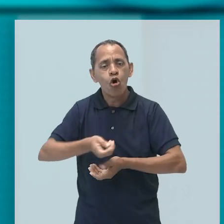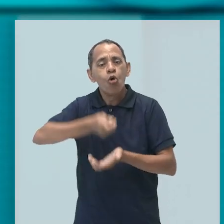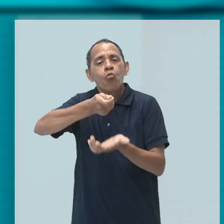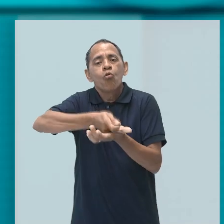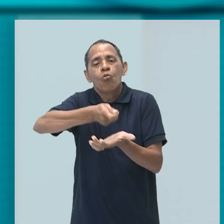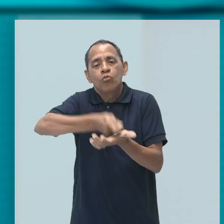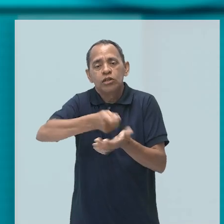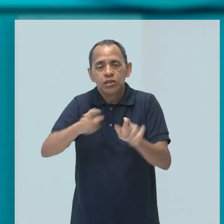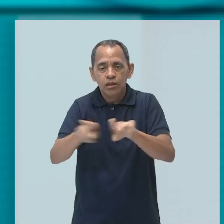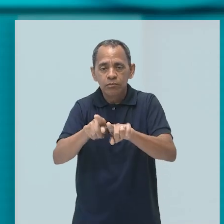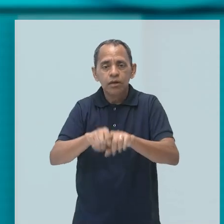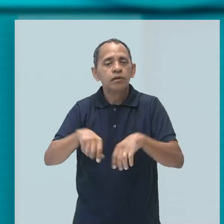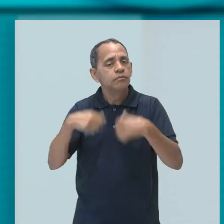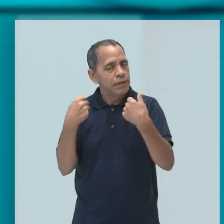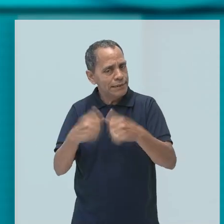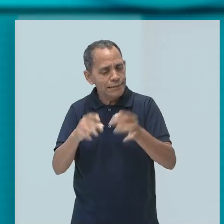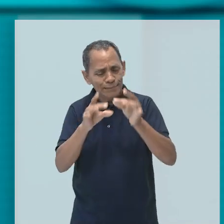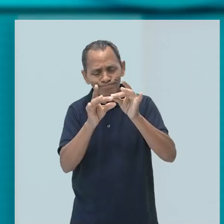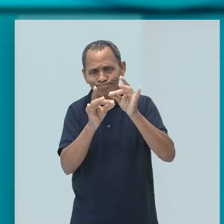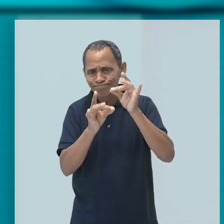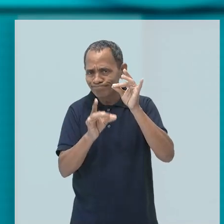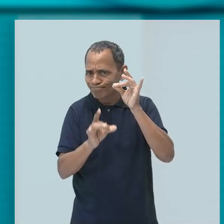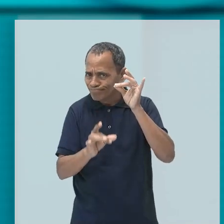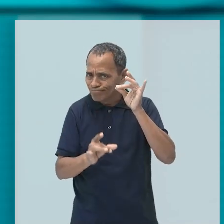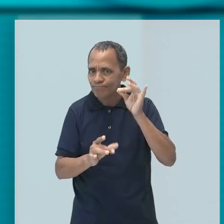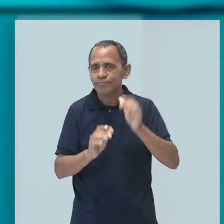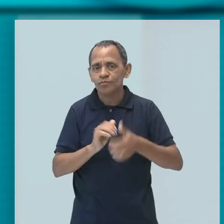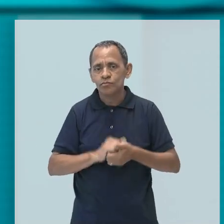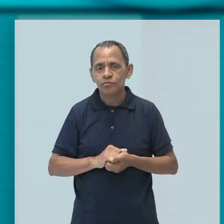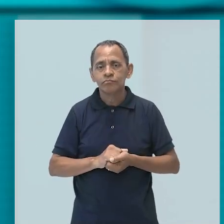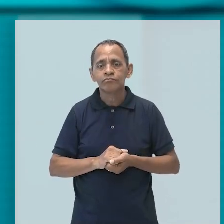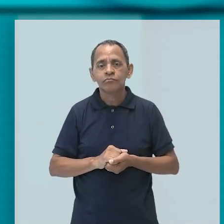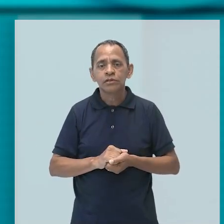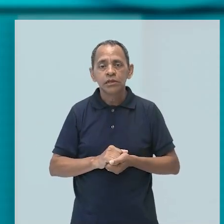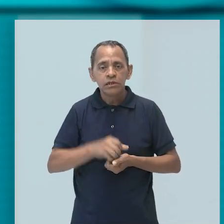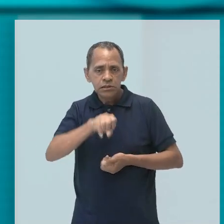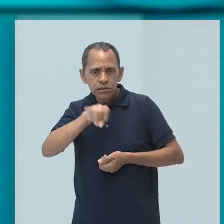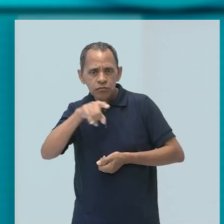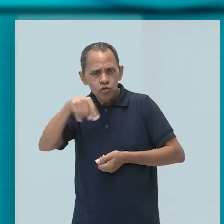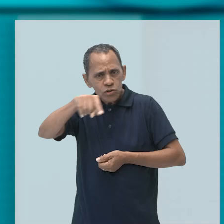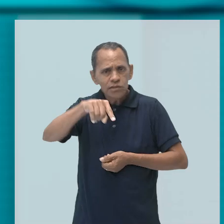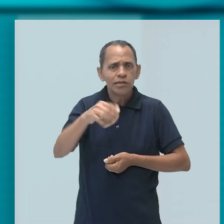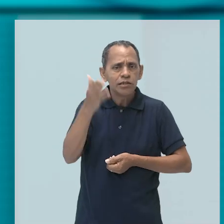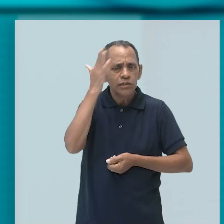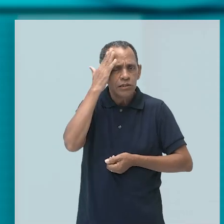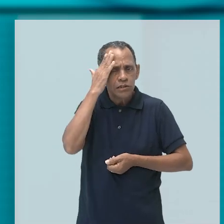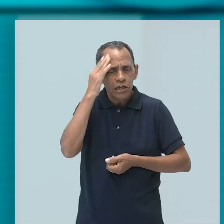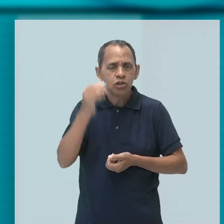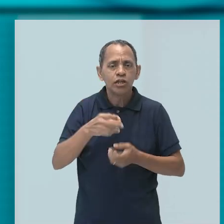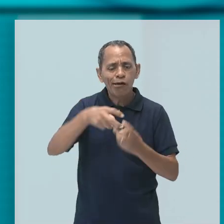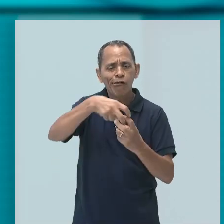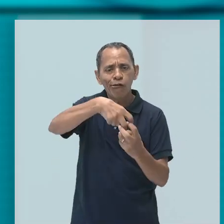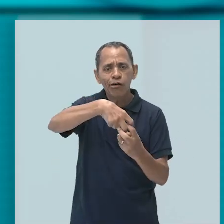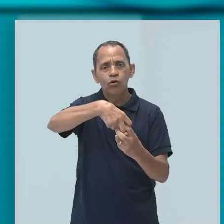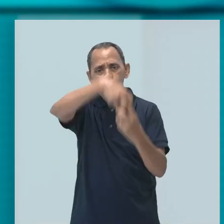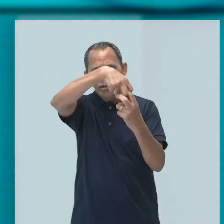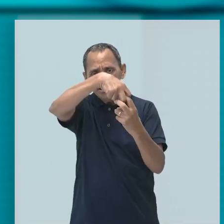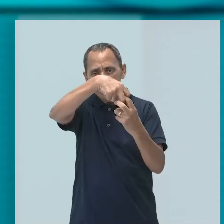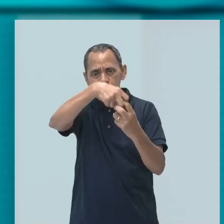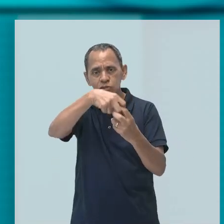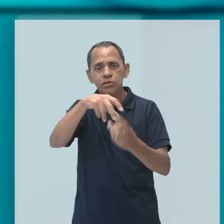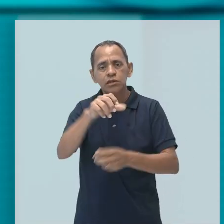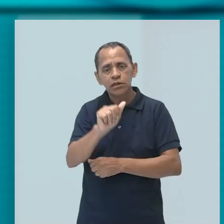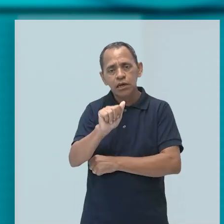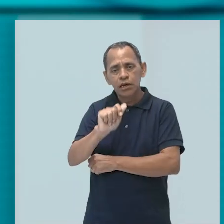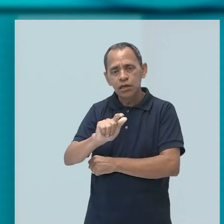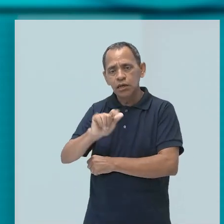precisa de detalhes, gente, precisa detalhar. E aí, se você entende o que ali é um inciso, ali é uma alínea,